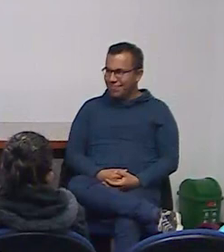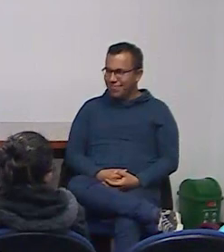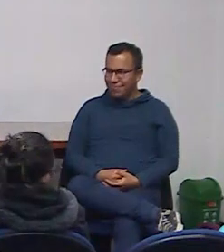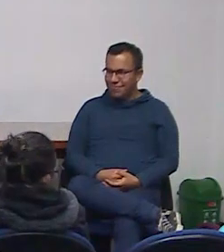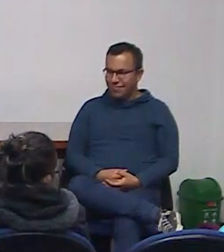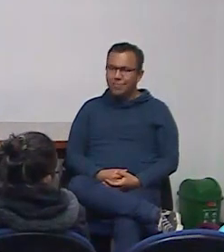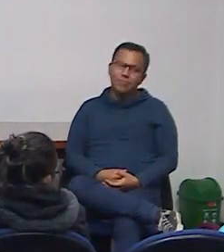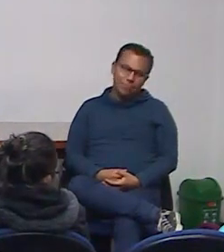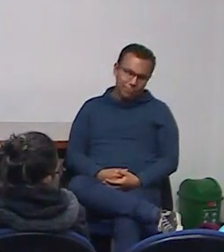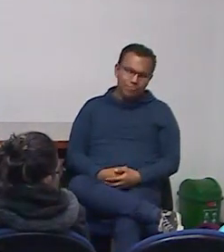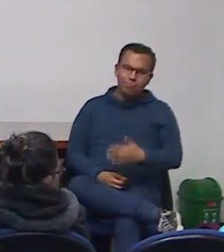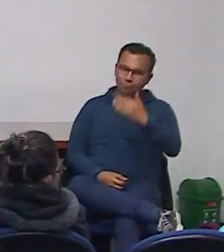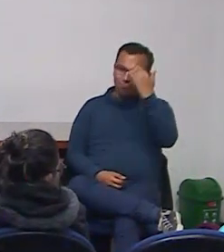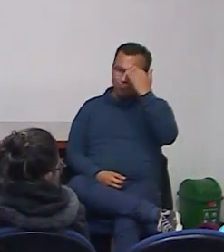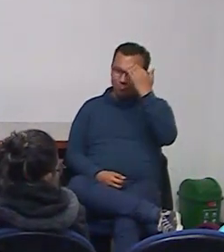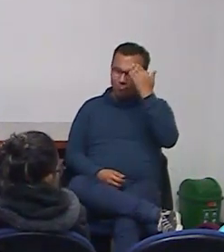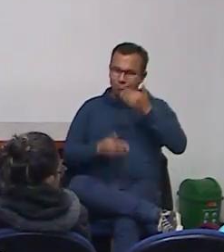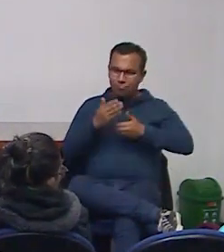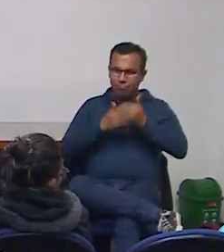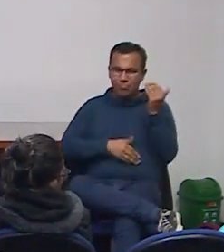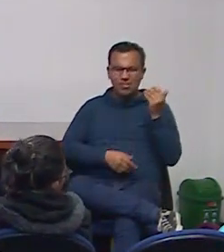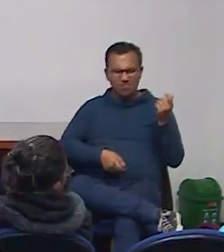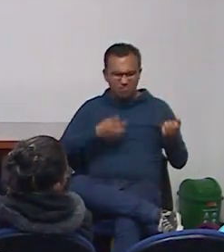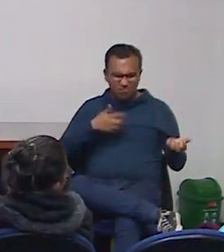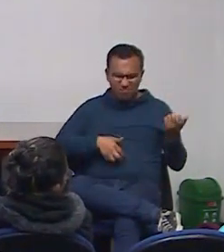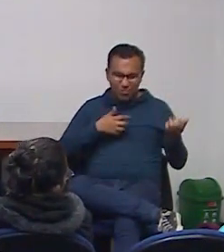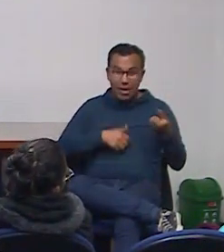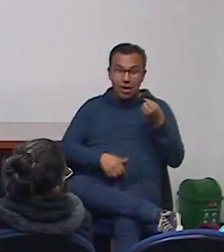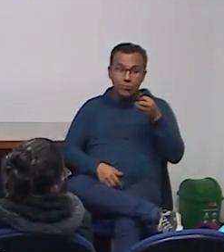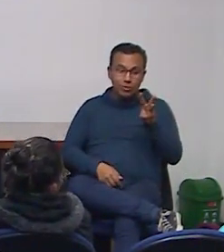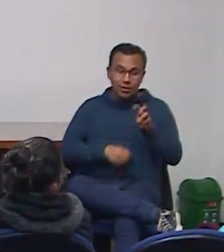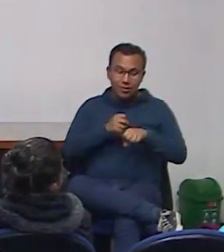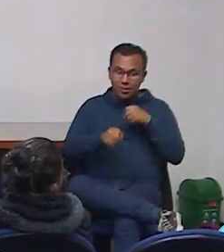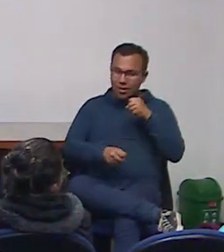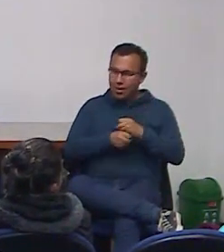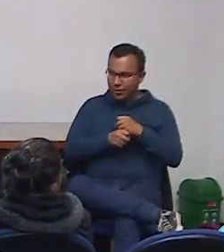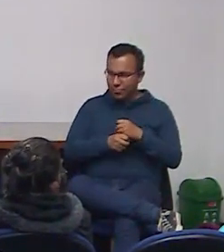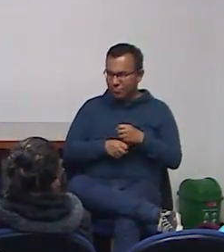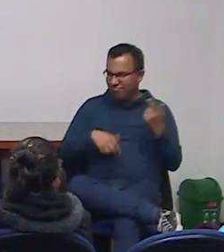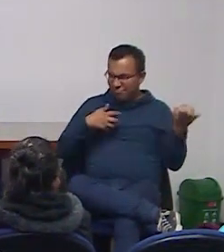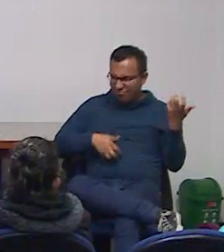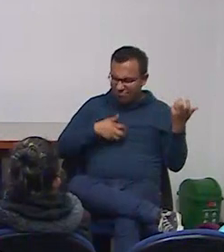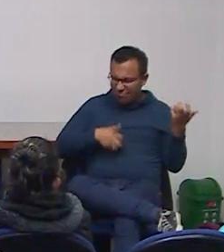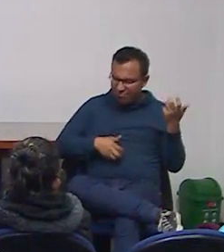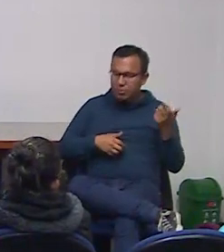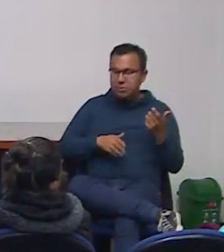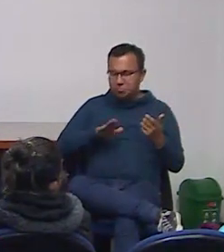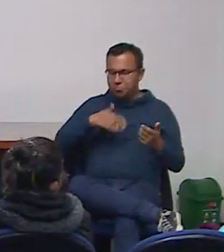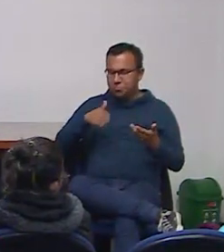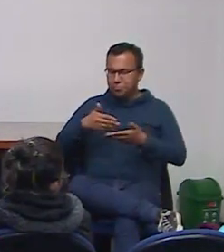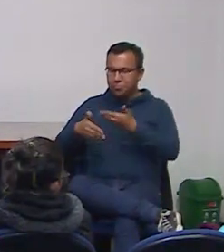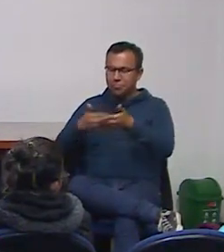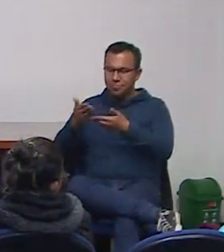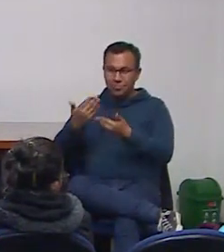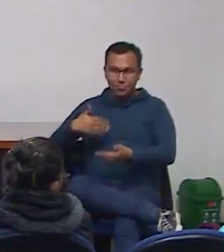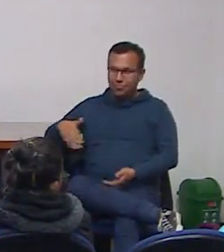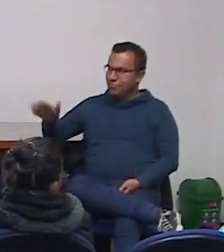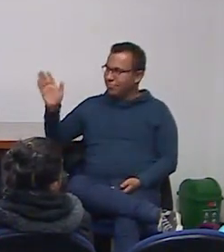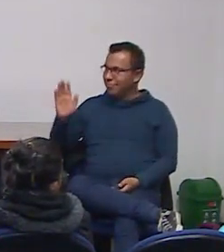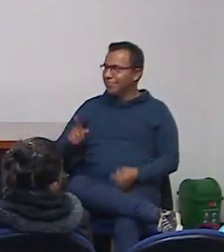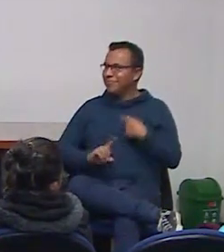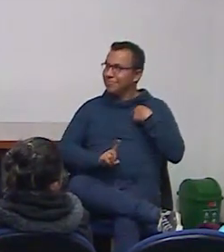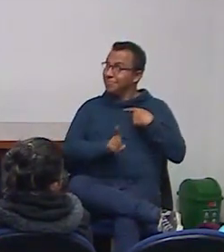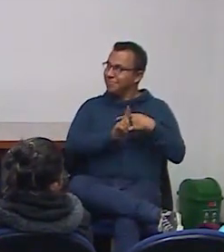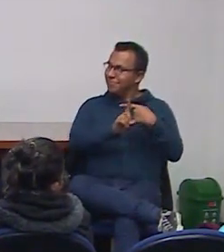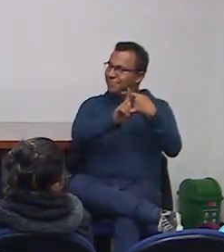No Porque como les conté yo empecé con el Metal a mis 13 años y y bueno todo lo que pasa alrededor de eso no se podrán imaginar cosas muy